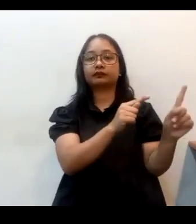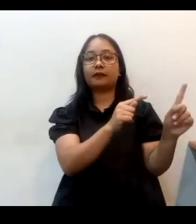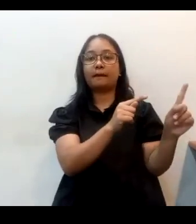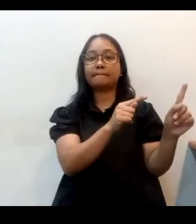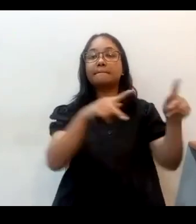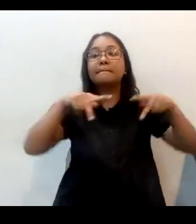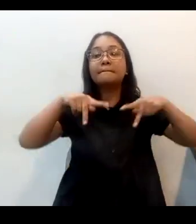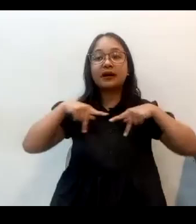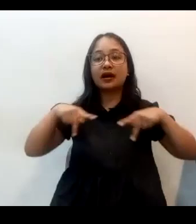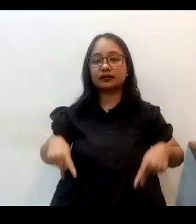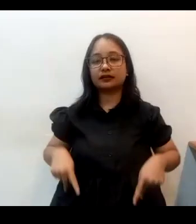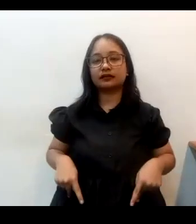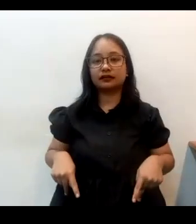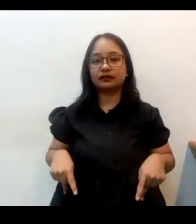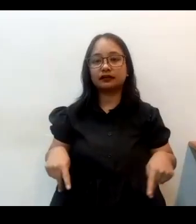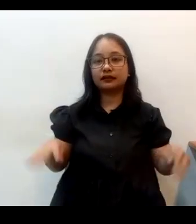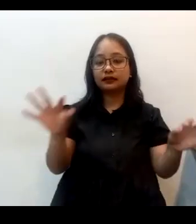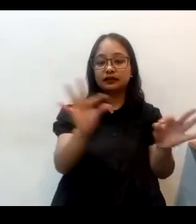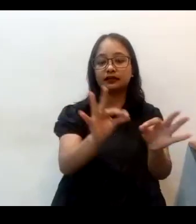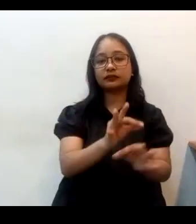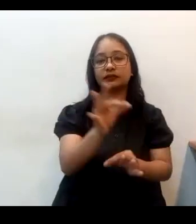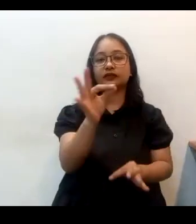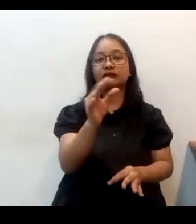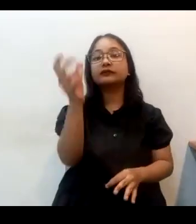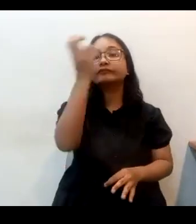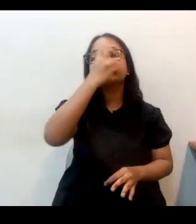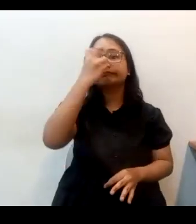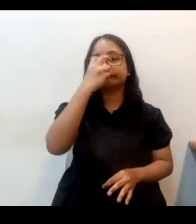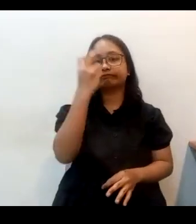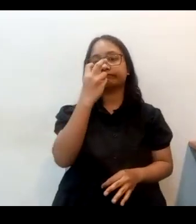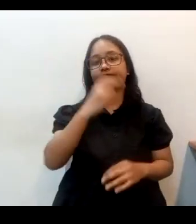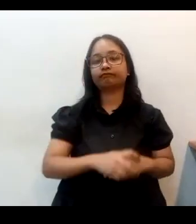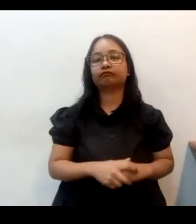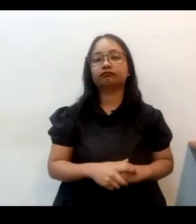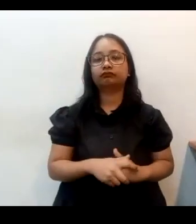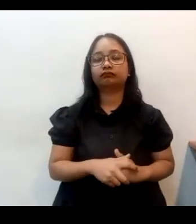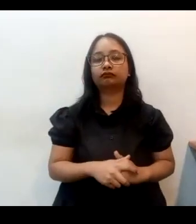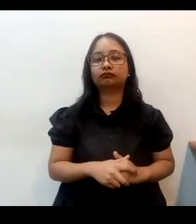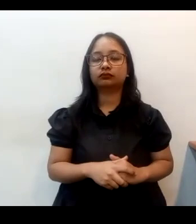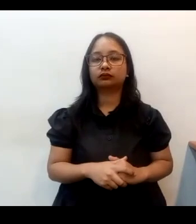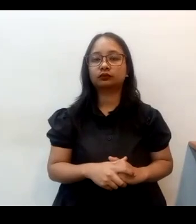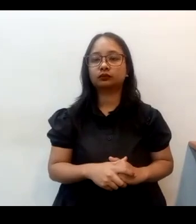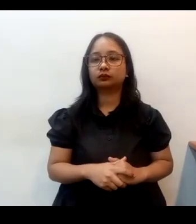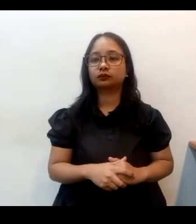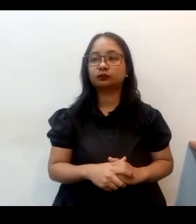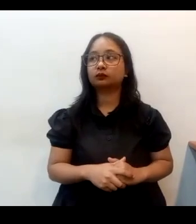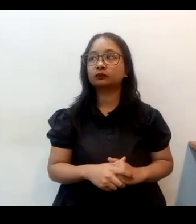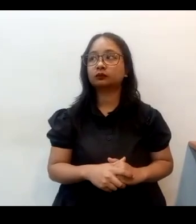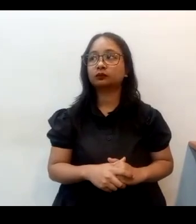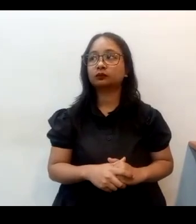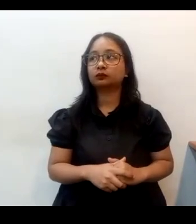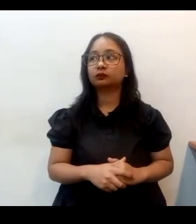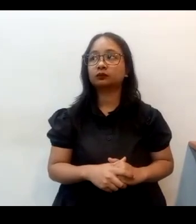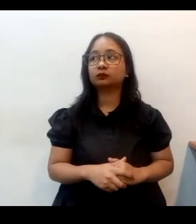looks spiritual blind. Kaya nga, para sa kanya, yung mga Pariseo ay mukhang mga espiritual na bulag.